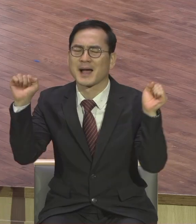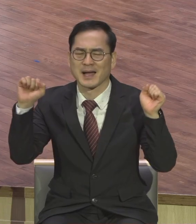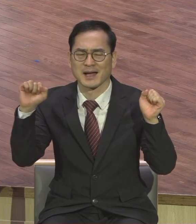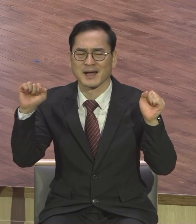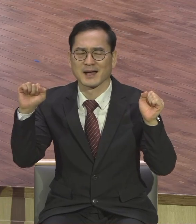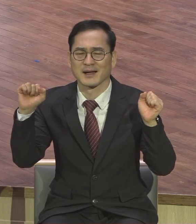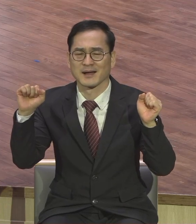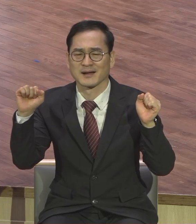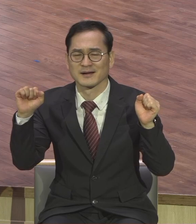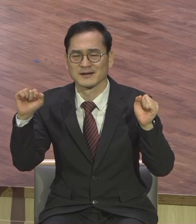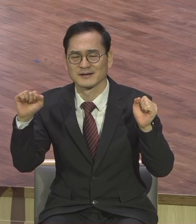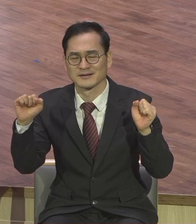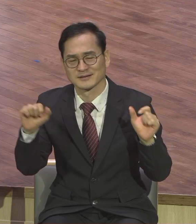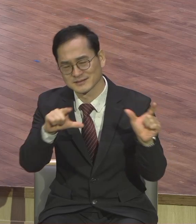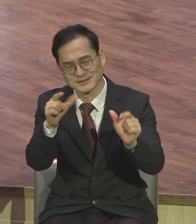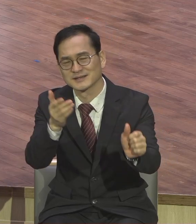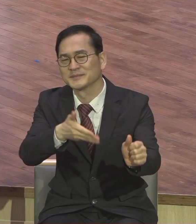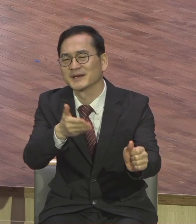사세요.